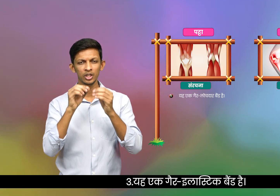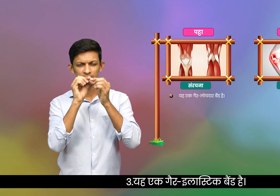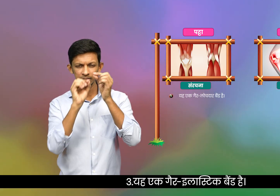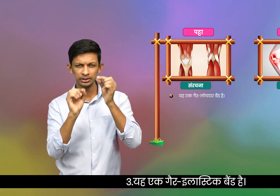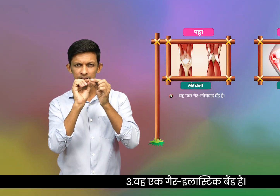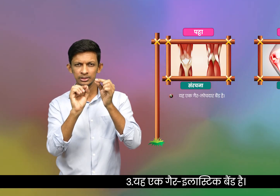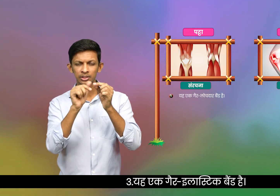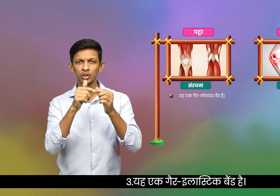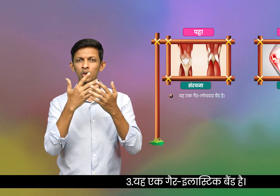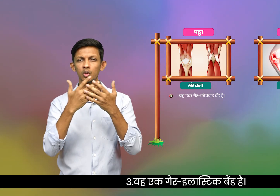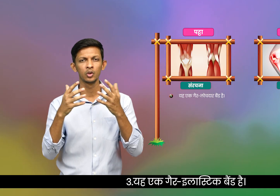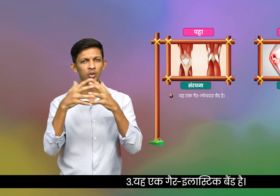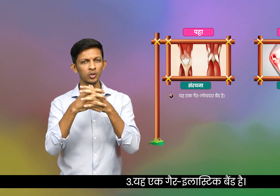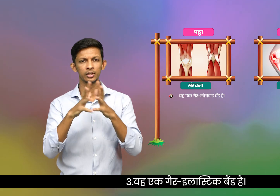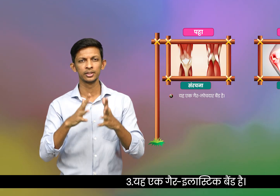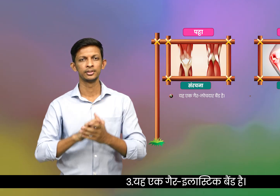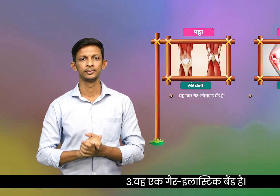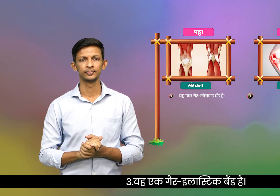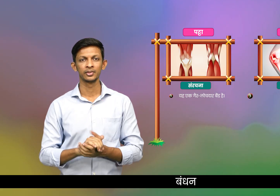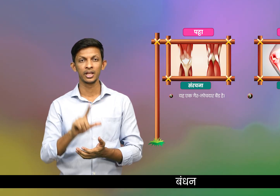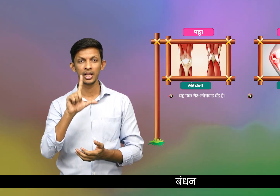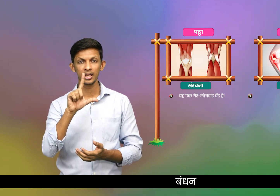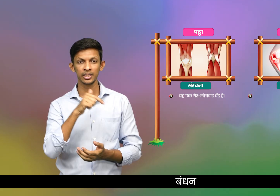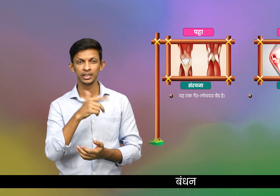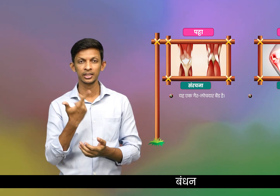3, यह एक गैर इलास्टिक बैंड है।